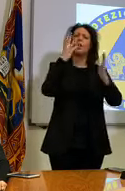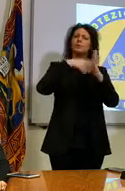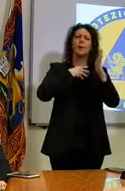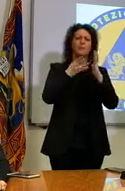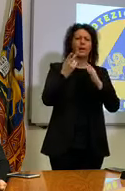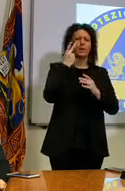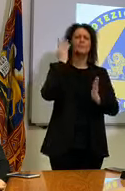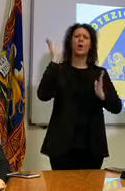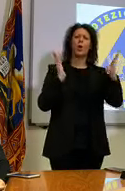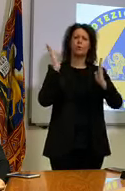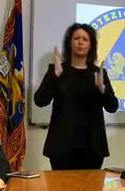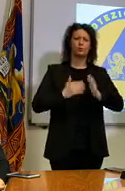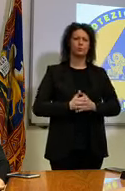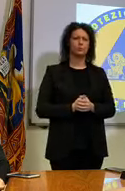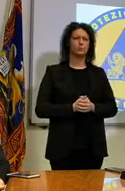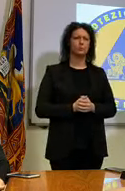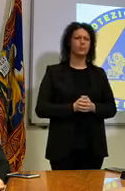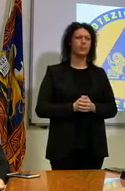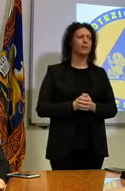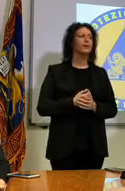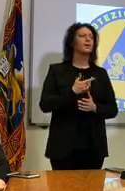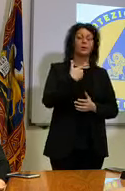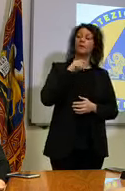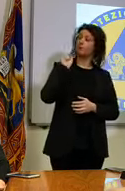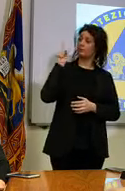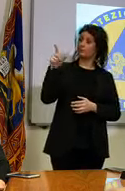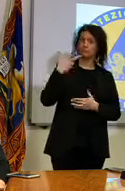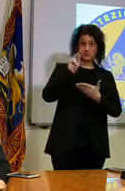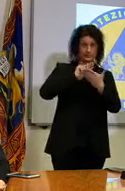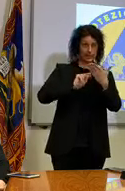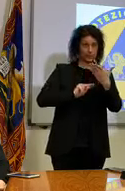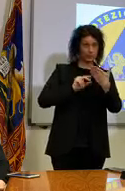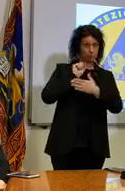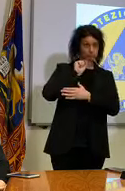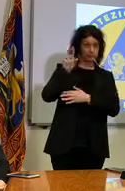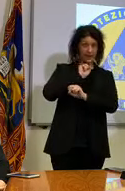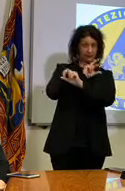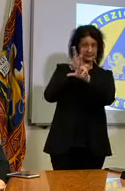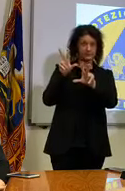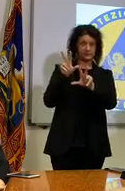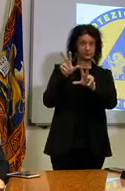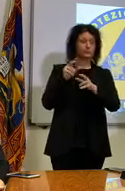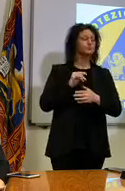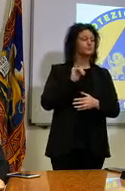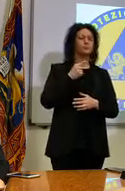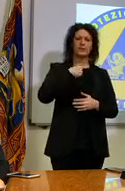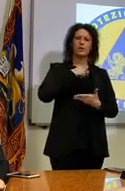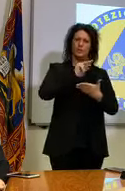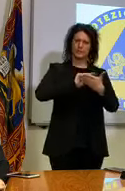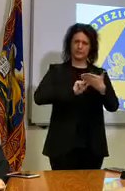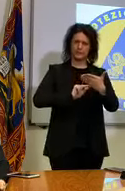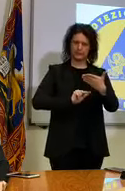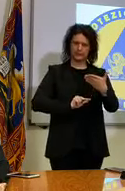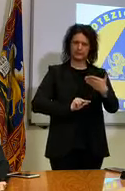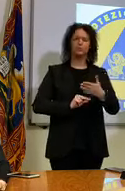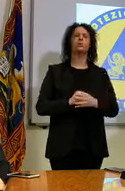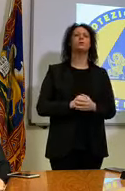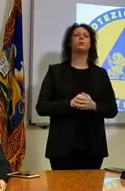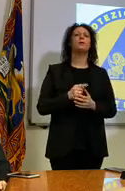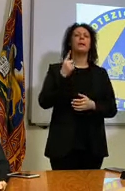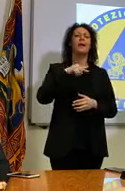scritto segnalando queste cose al commissario? Assolutamente sì. Hai scritto tu? Ha firmato il dottor Nicola dell'Acqua, la sollecitazione dell'unità di